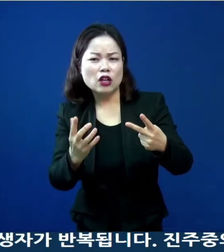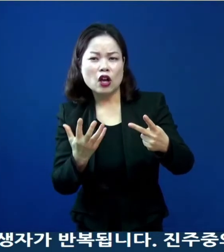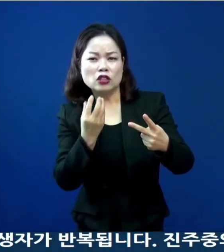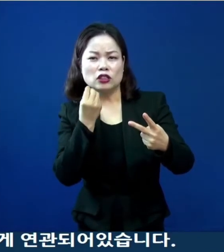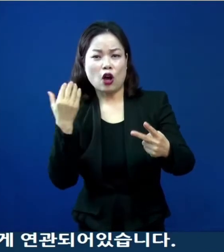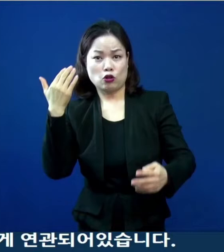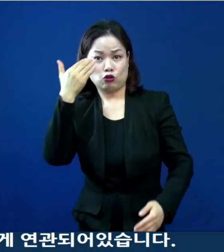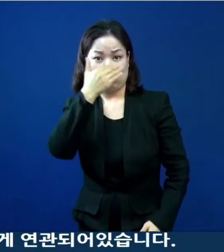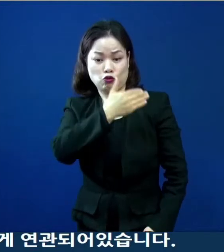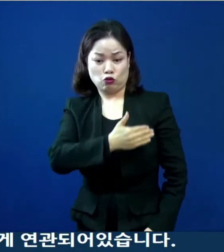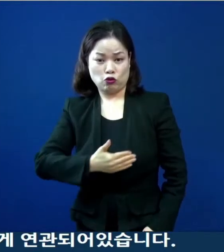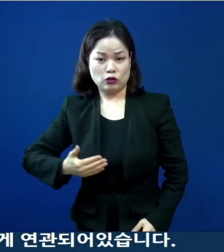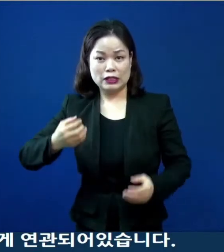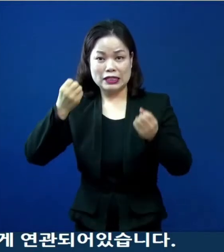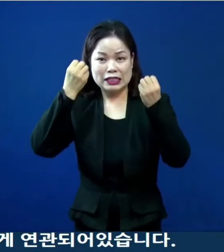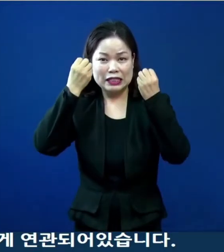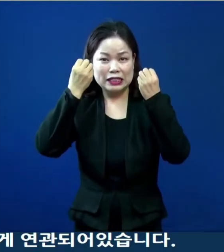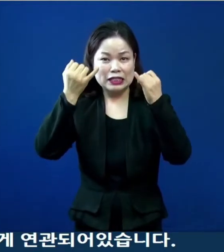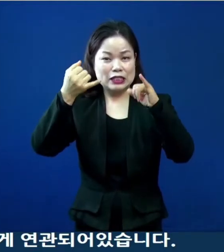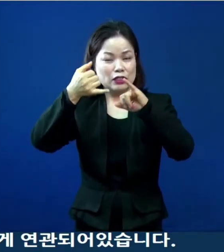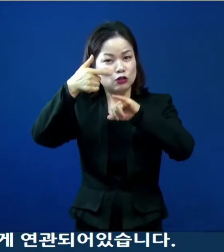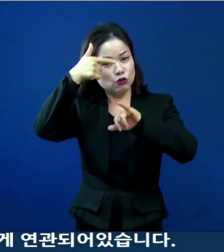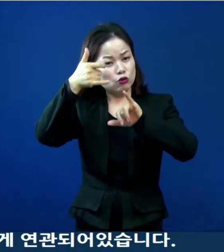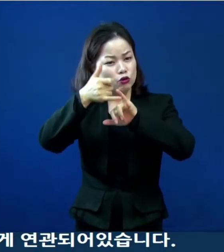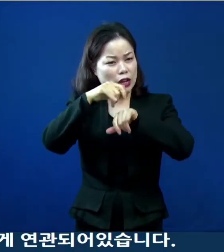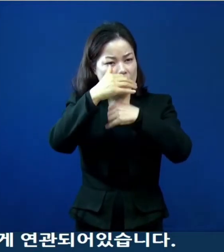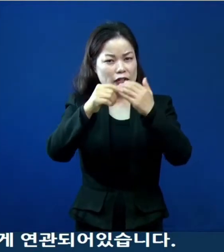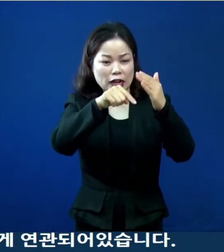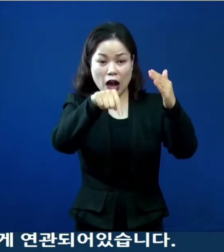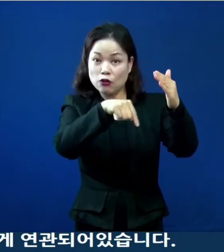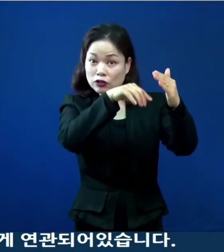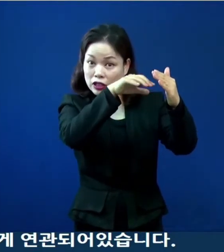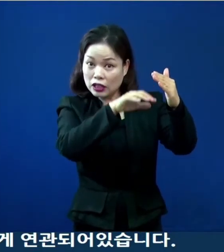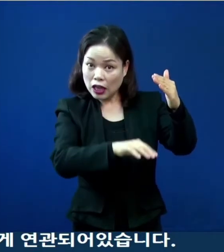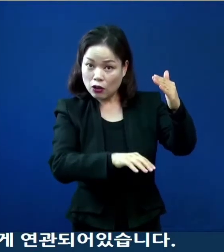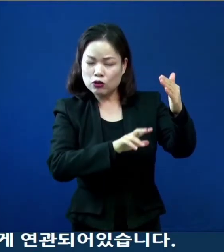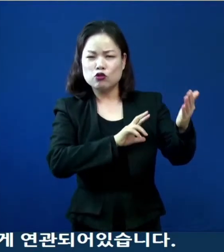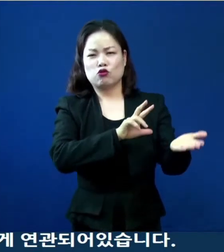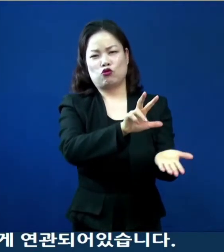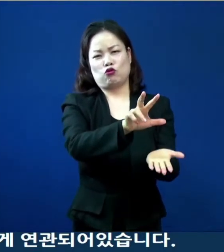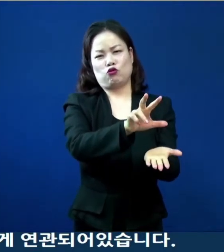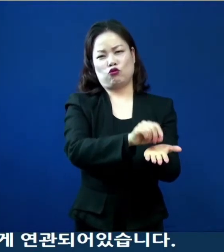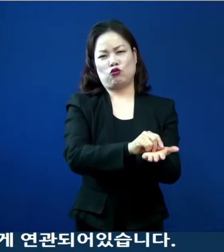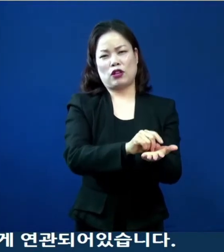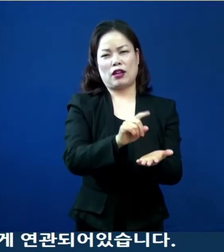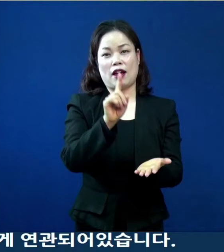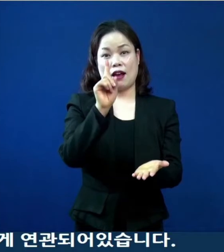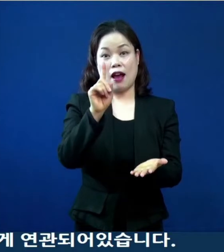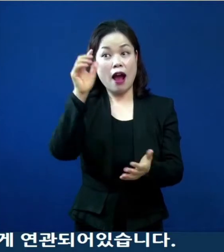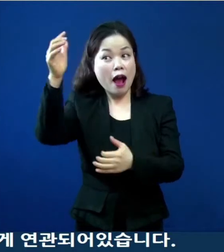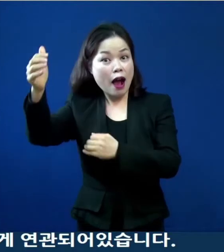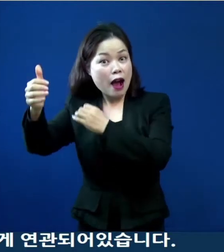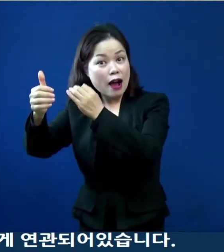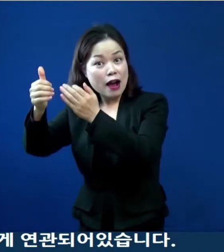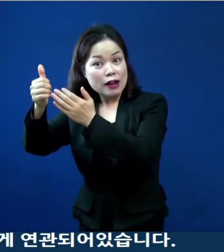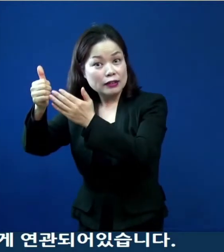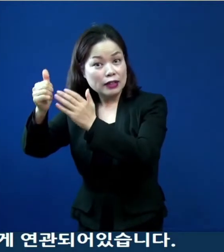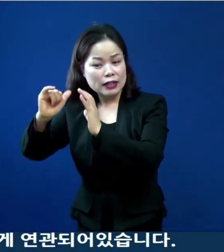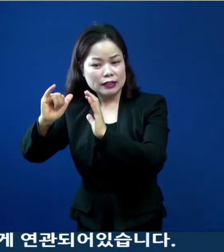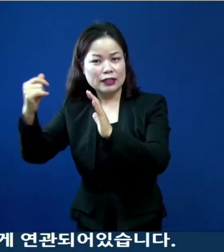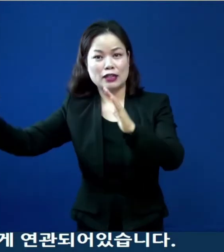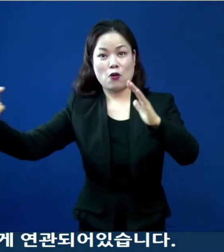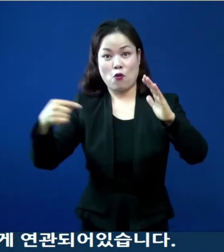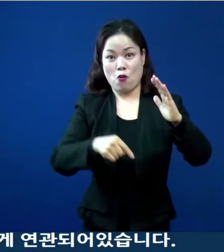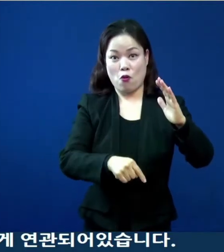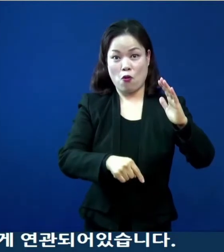성육신은 신구약 성경의 큰 그림 가운데 있는 주제 중에 하나가 하나님의 세상